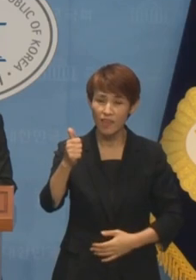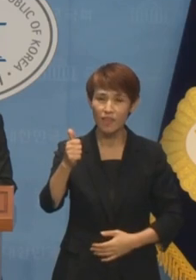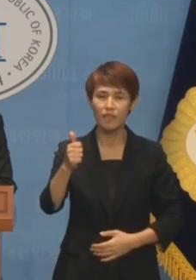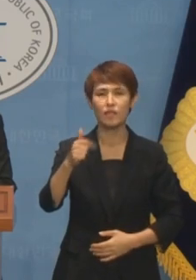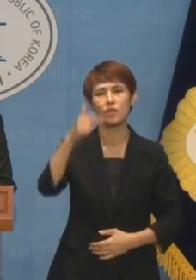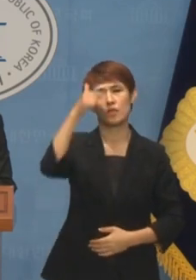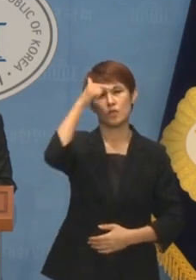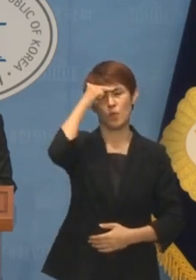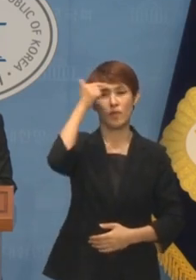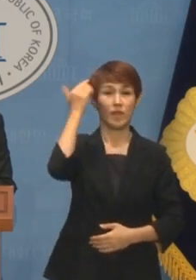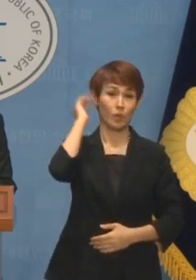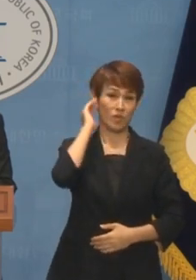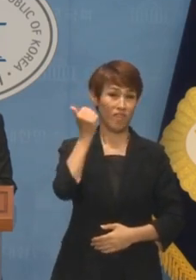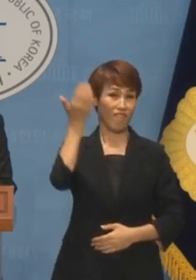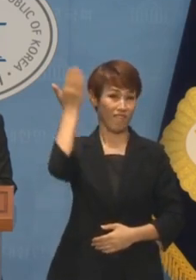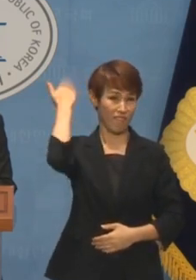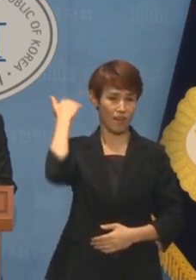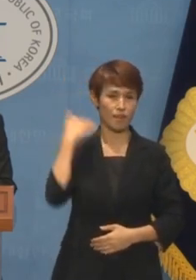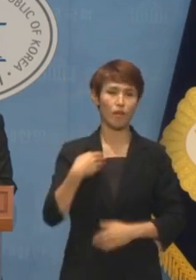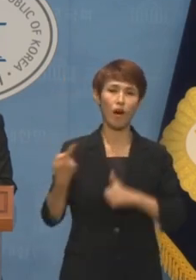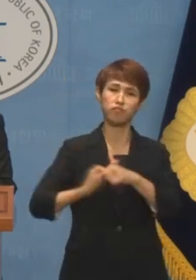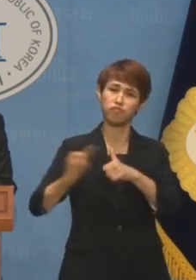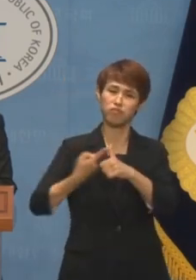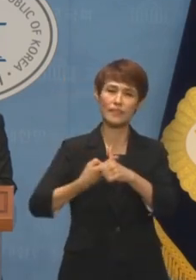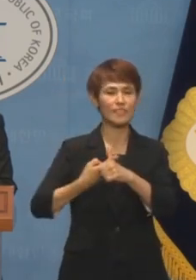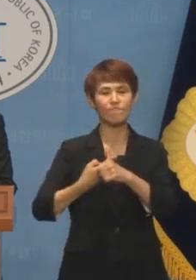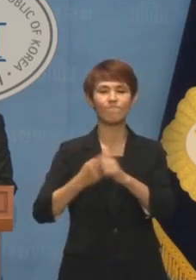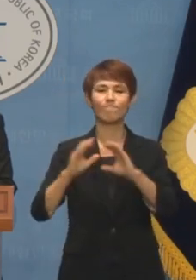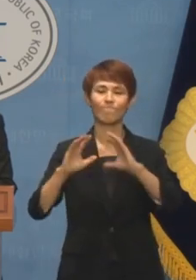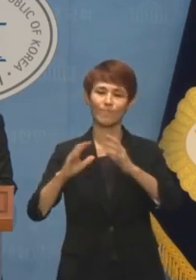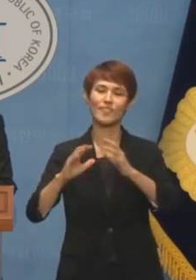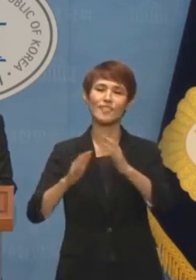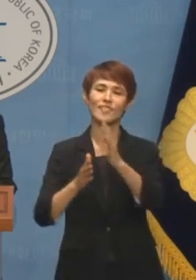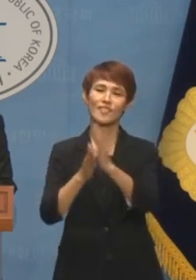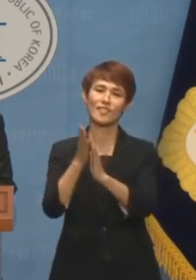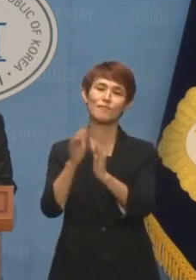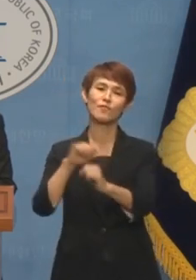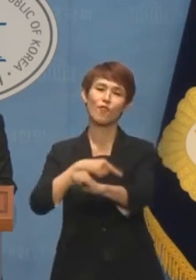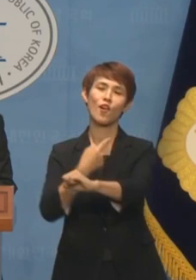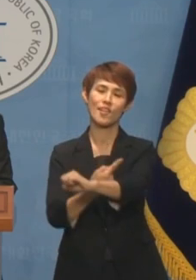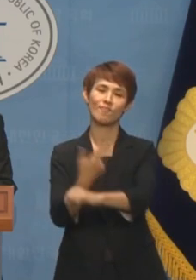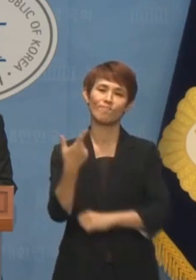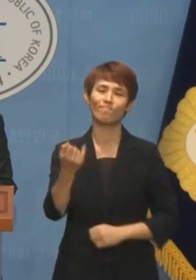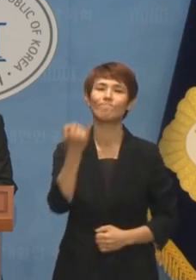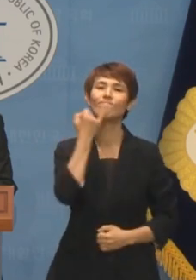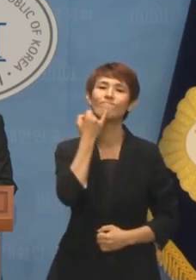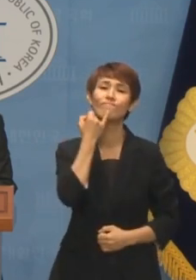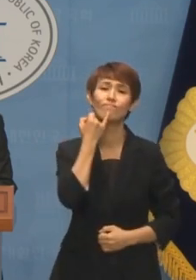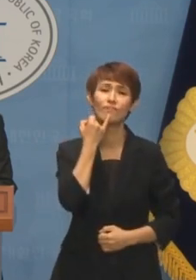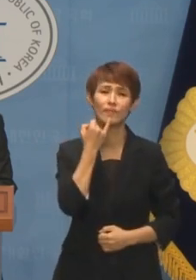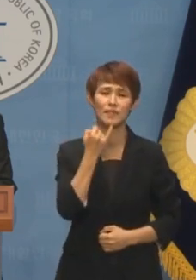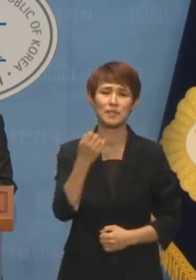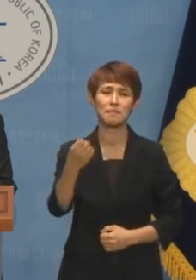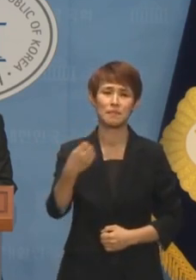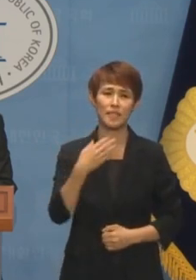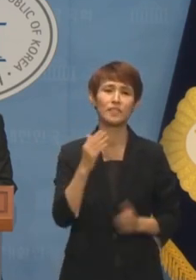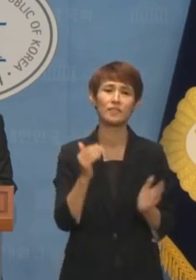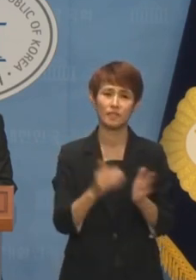노무현 대통령께서는 자신을 욕해도 주권을 가진 시민의 권리라며 괜찮다고